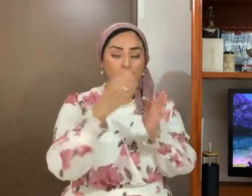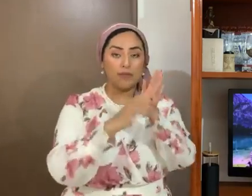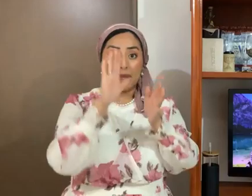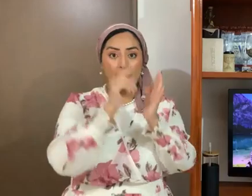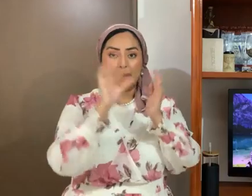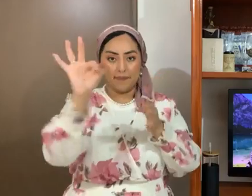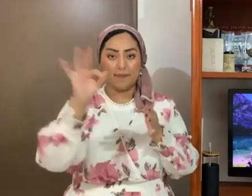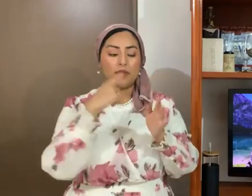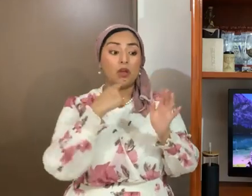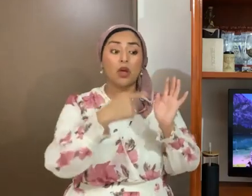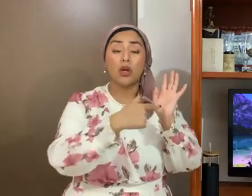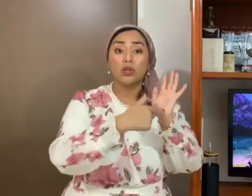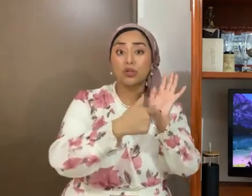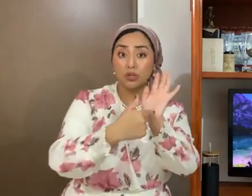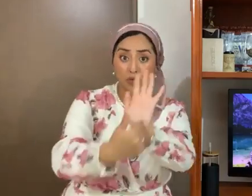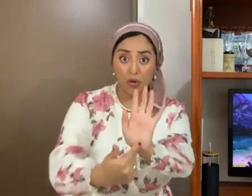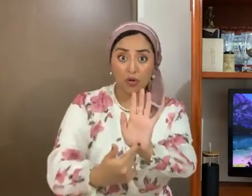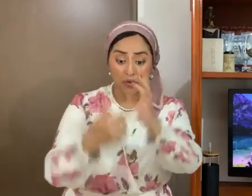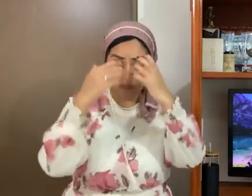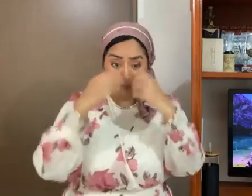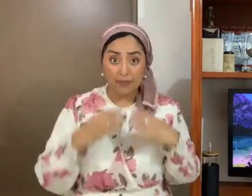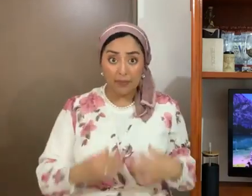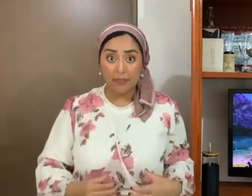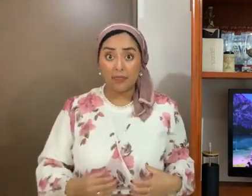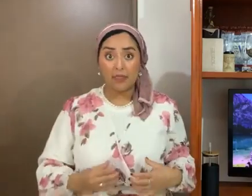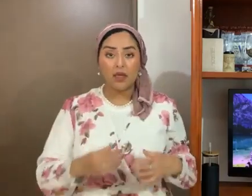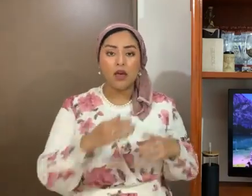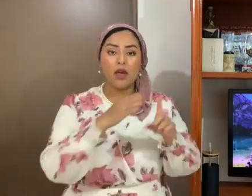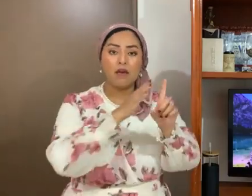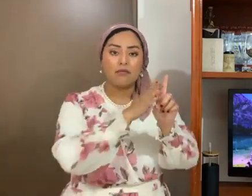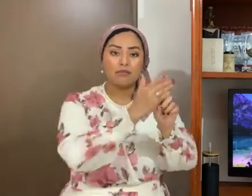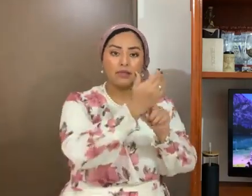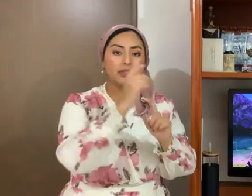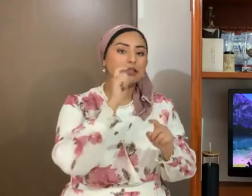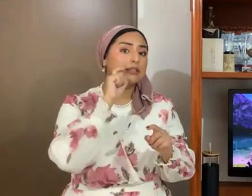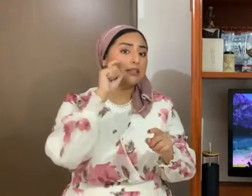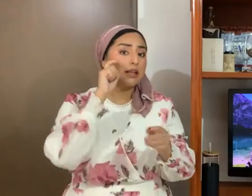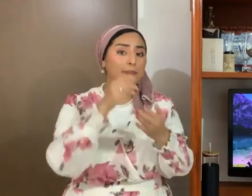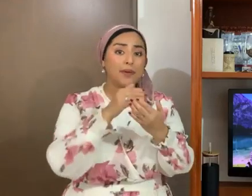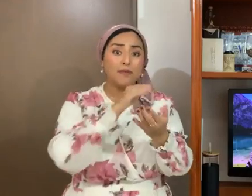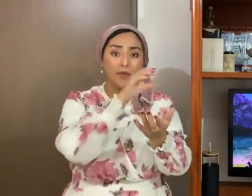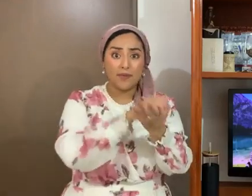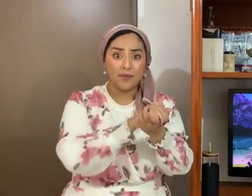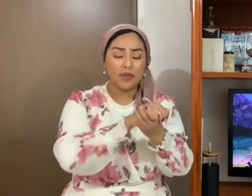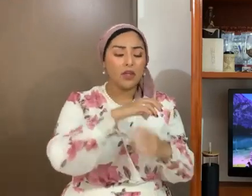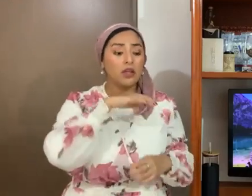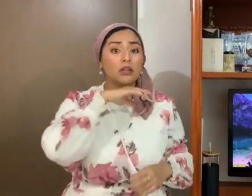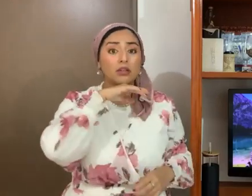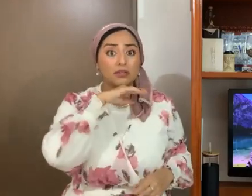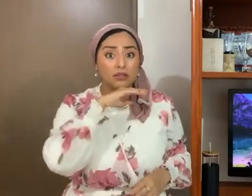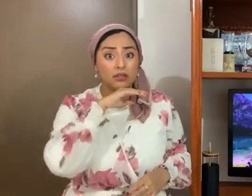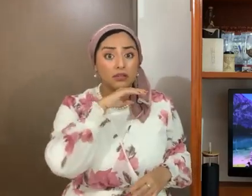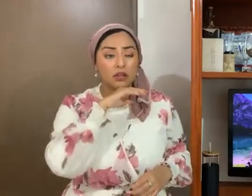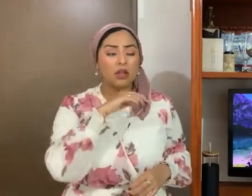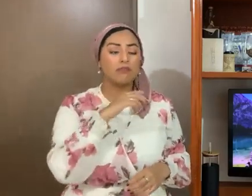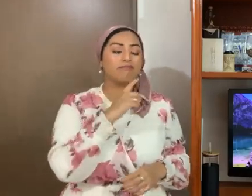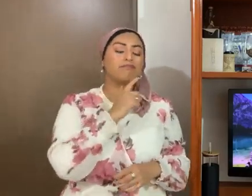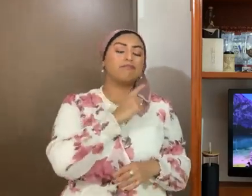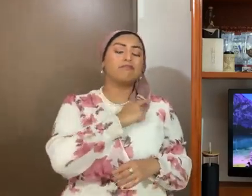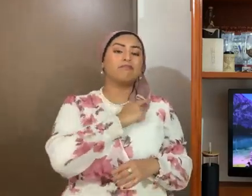y manifiestas son las obras de la carne, que son adulterio, fornicación, inmundicia,